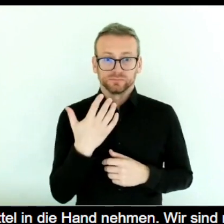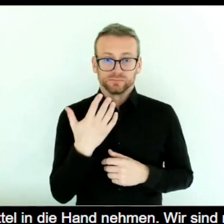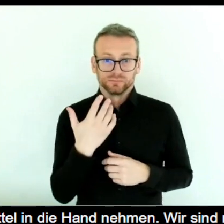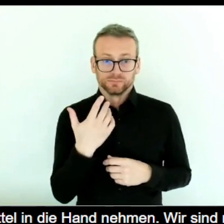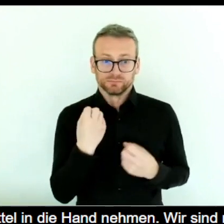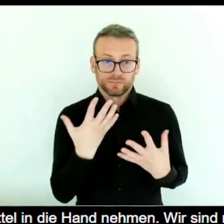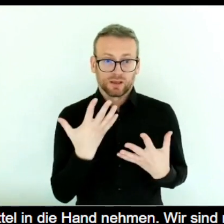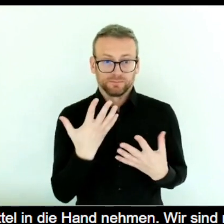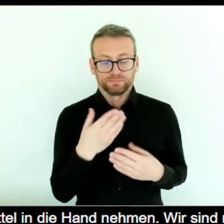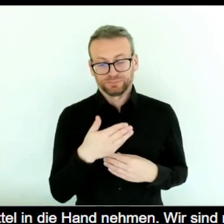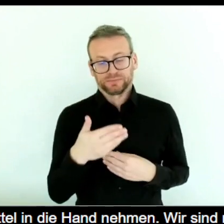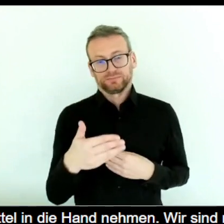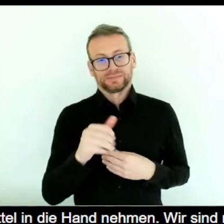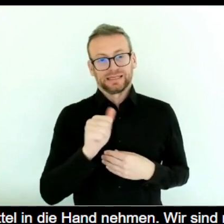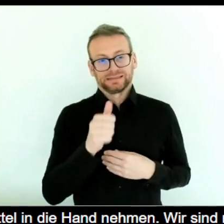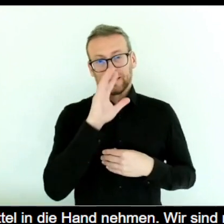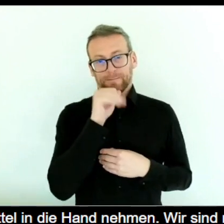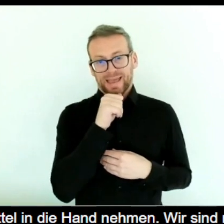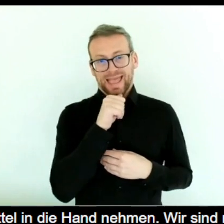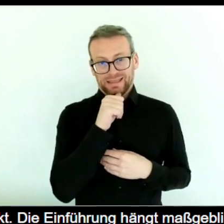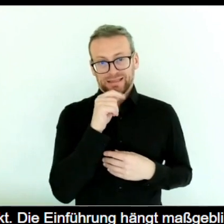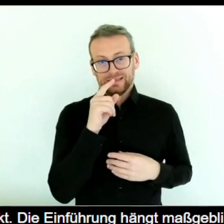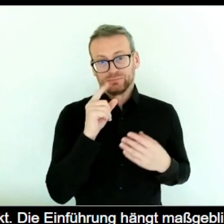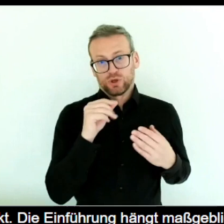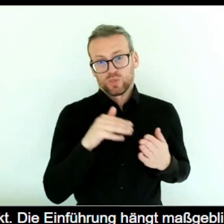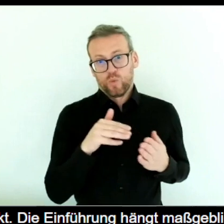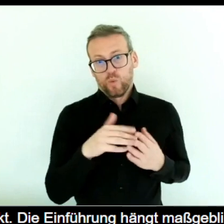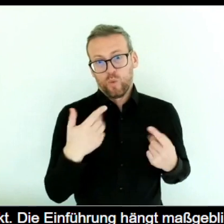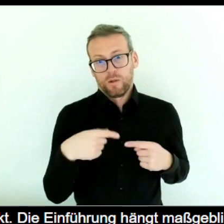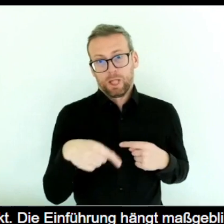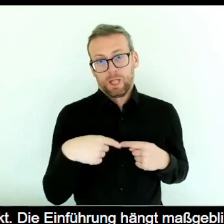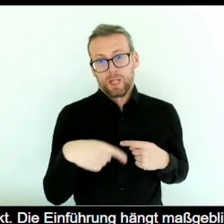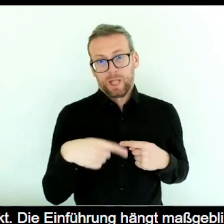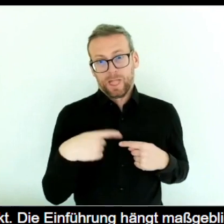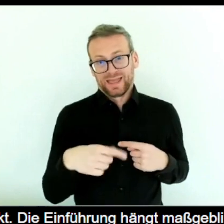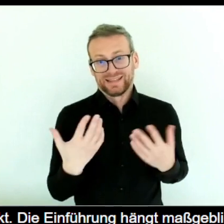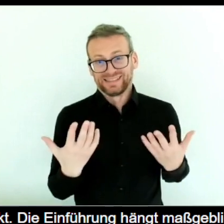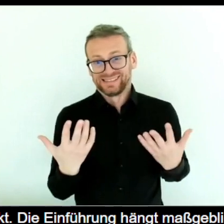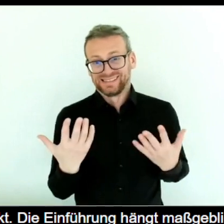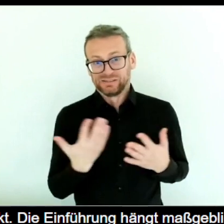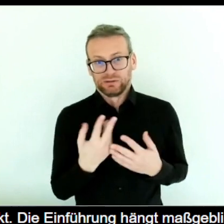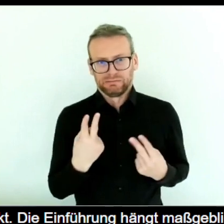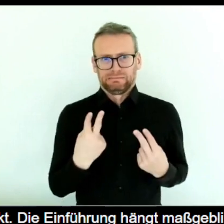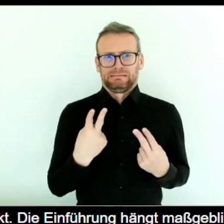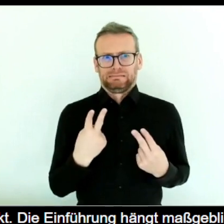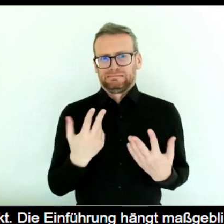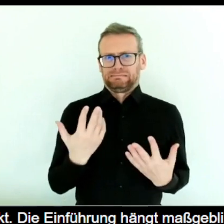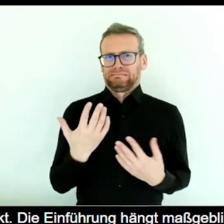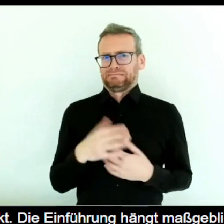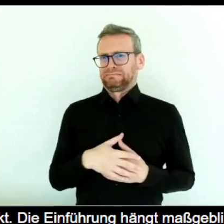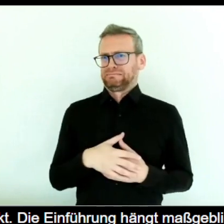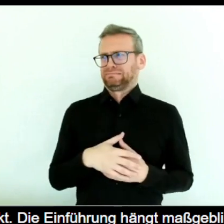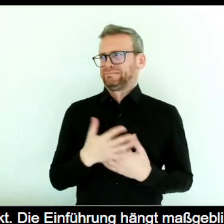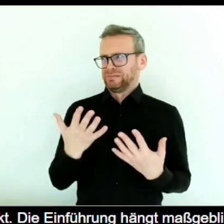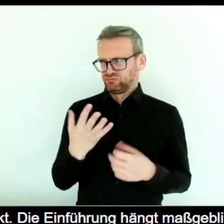war. Und darum äußern sich alle, nicht nur der bayerische Verkehrsminister. Damit die Einführung zum 1.